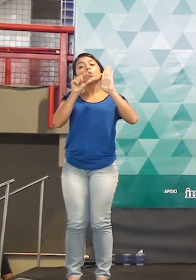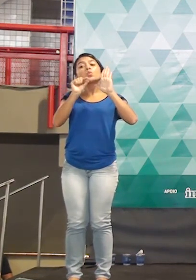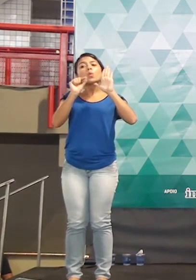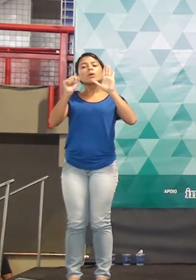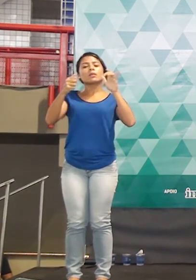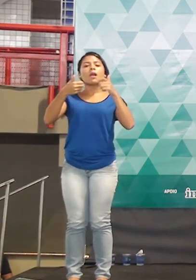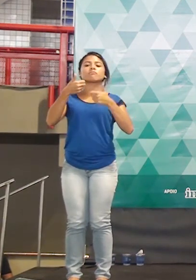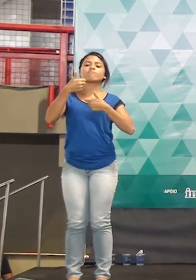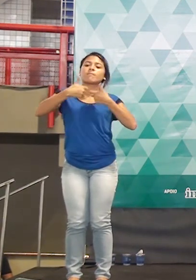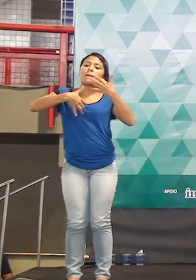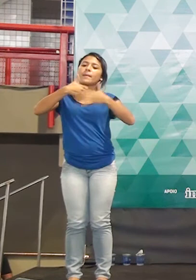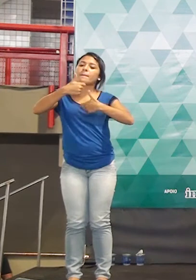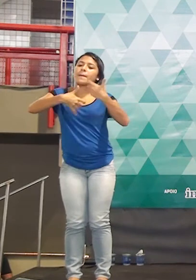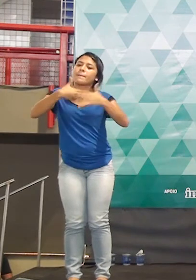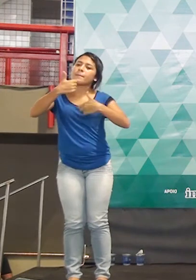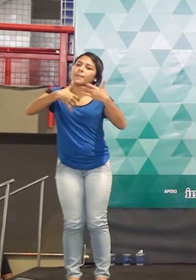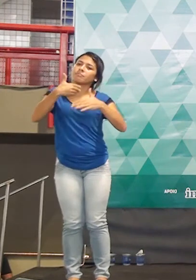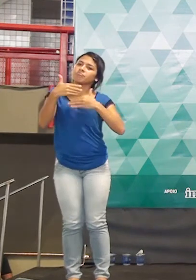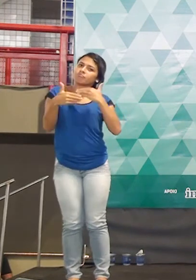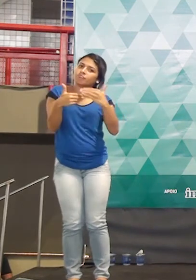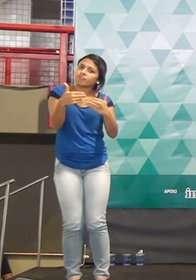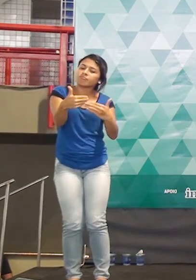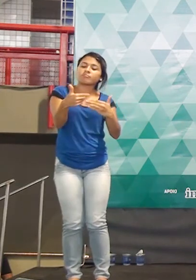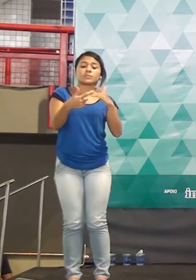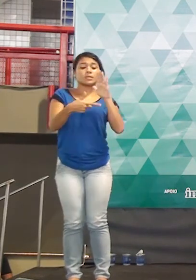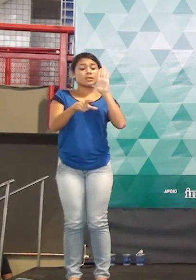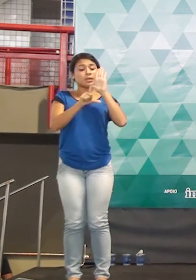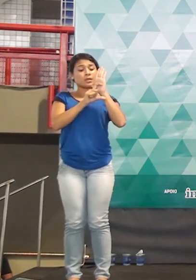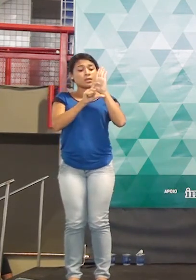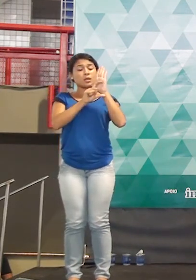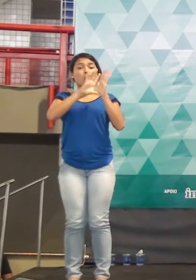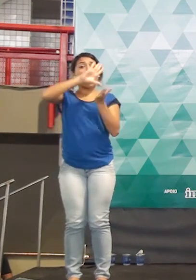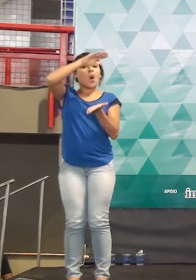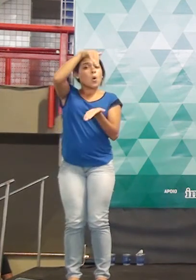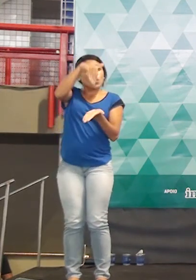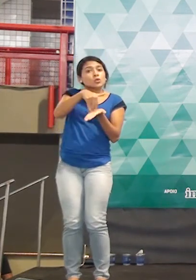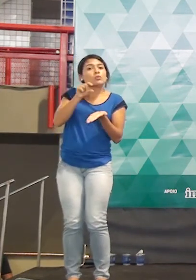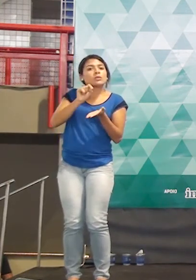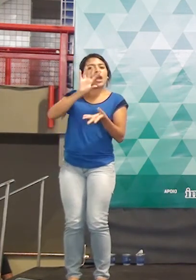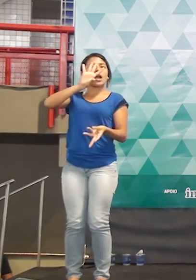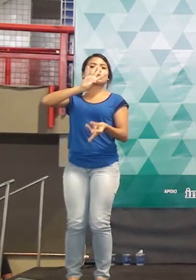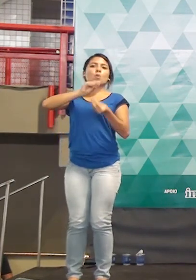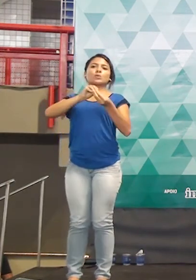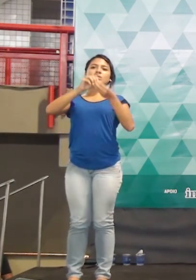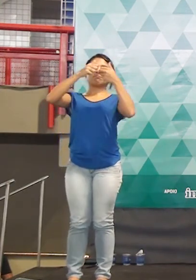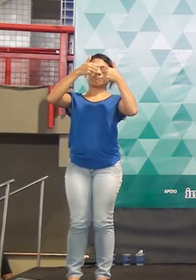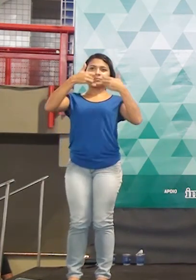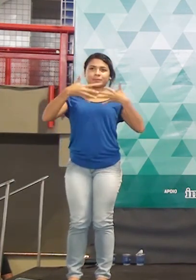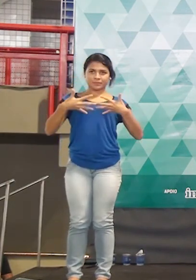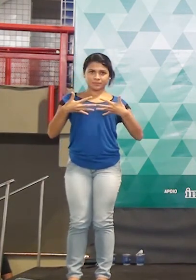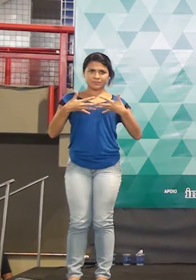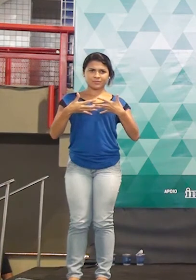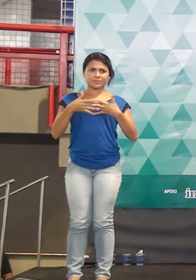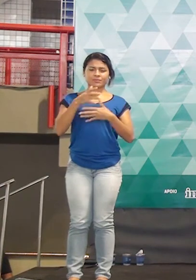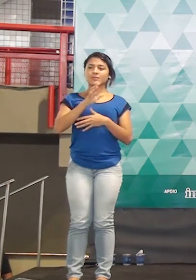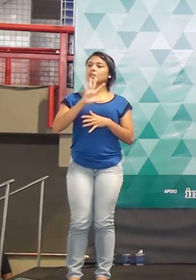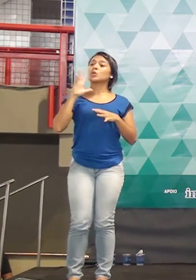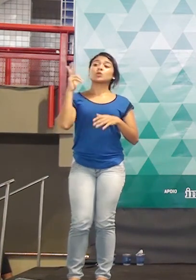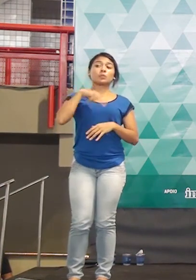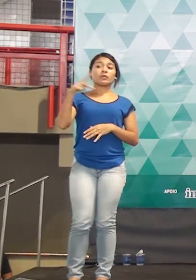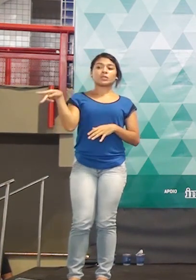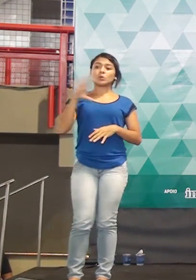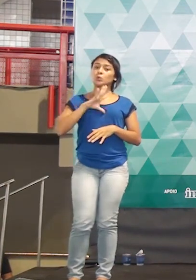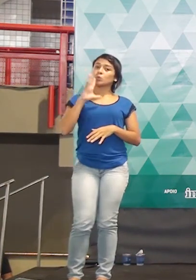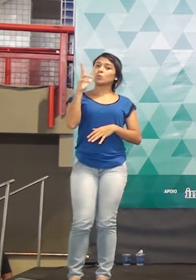Ceará amamos os alunos que fazem a redação com 4 parágrafos. Professora, e se